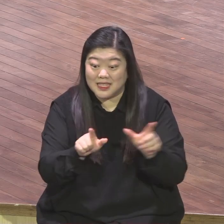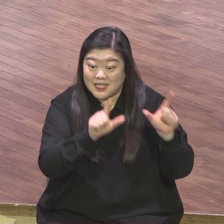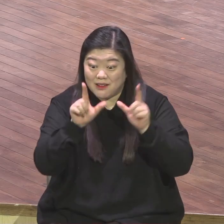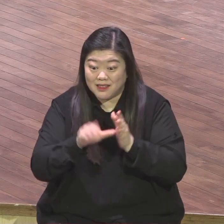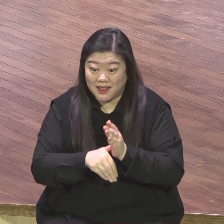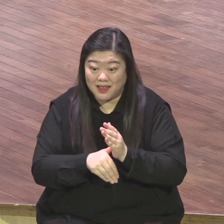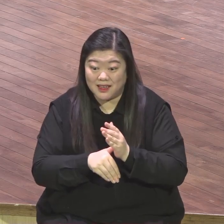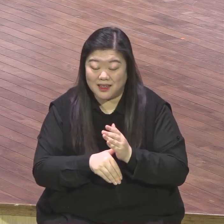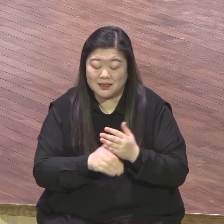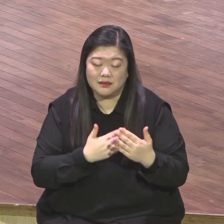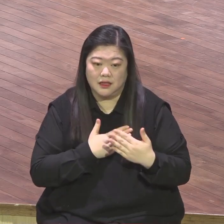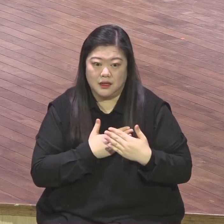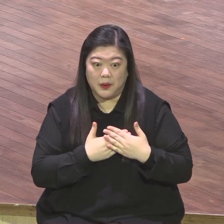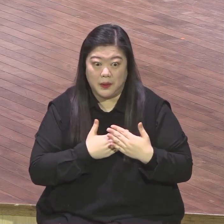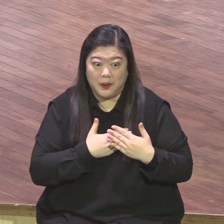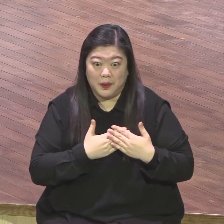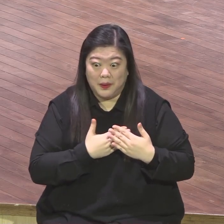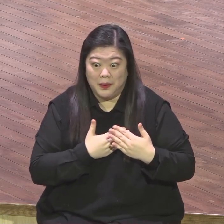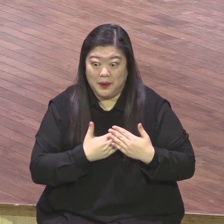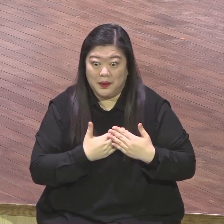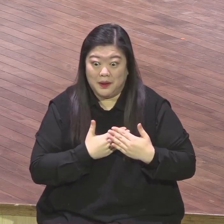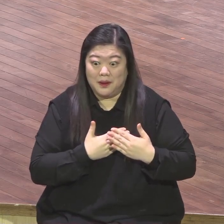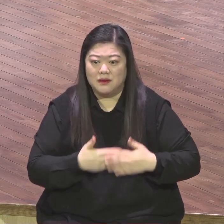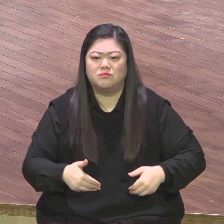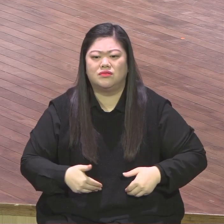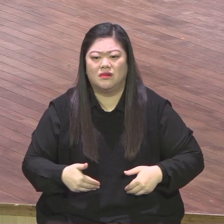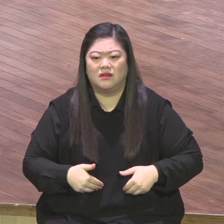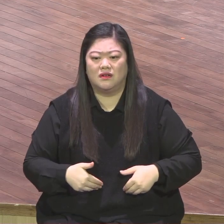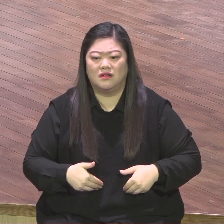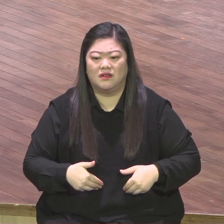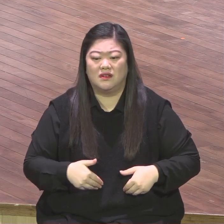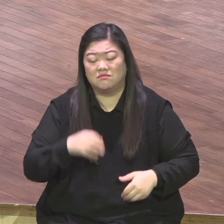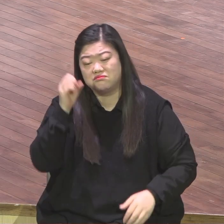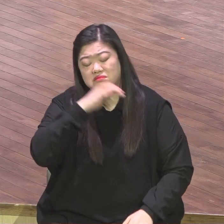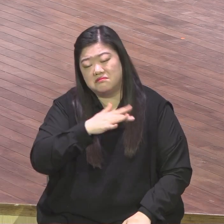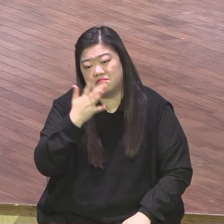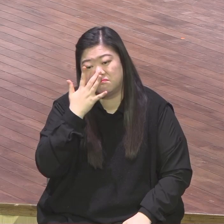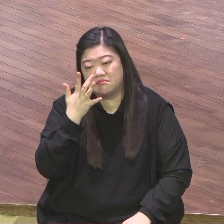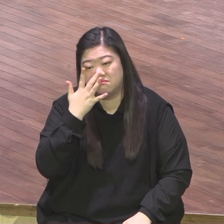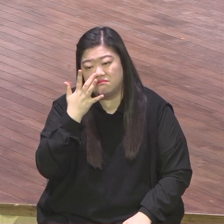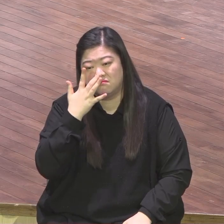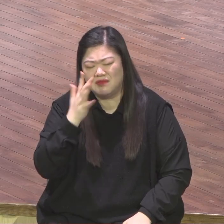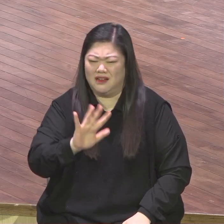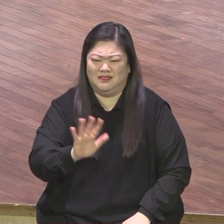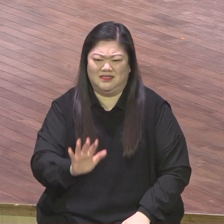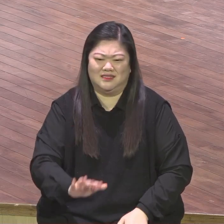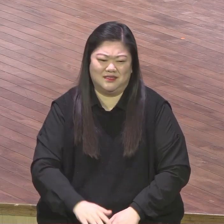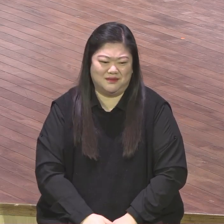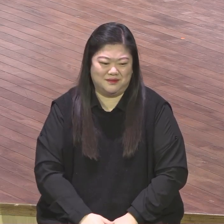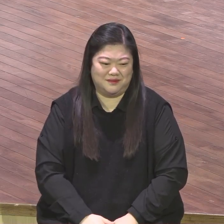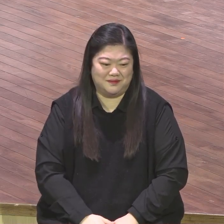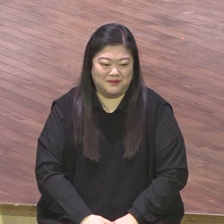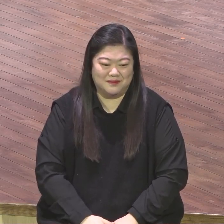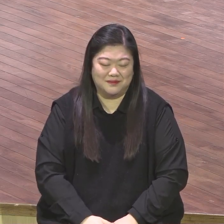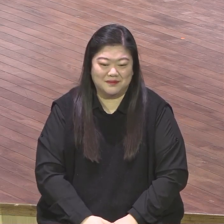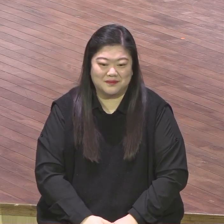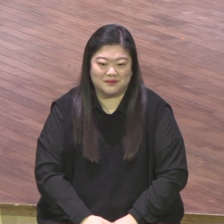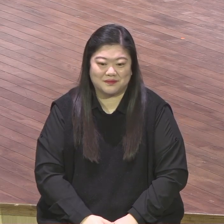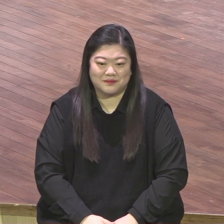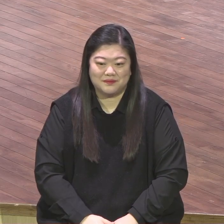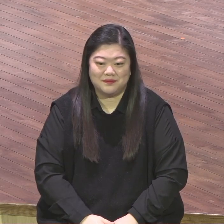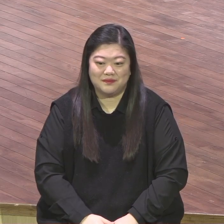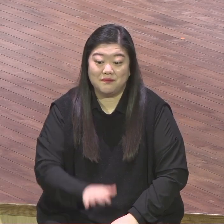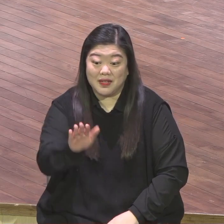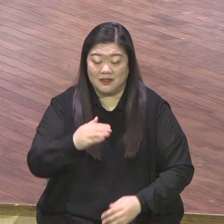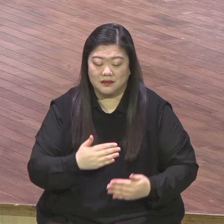두근두근해야 됩니다. 신앙생활을 하면서 이 심장이 말이에요. 그러니까 무슨 말인가 하면 이